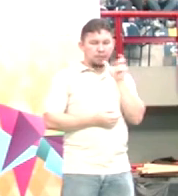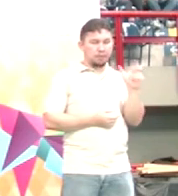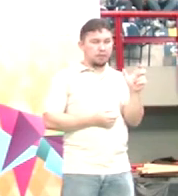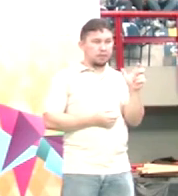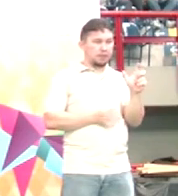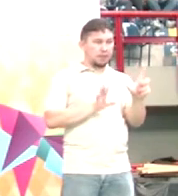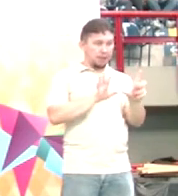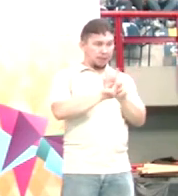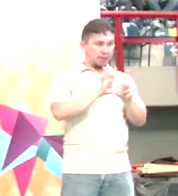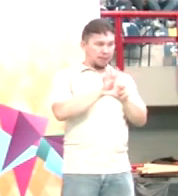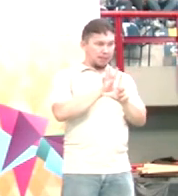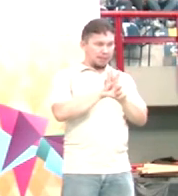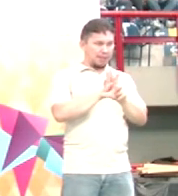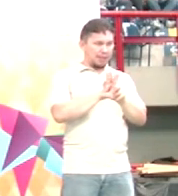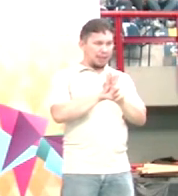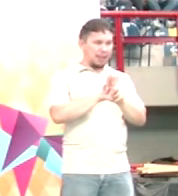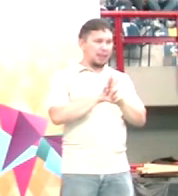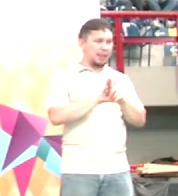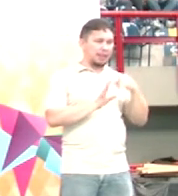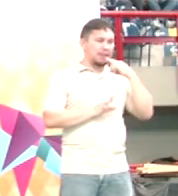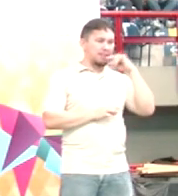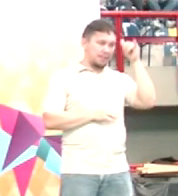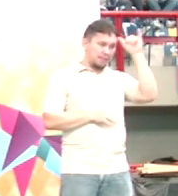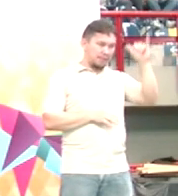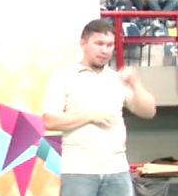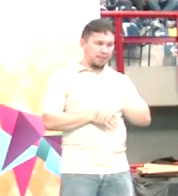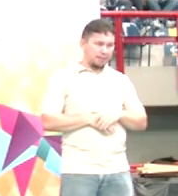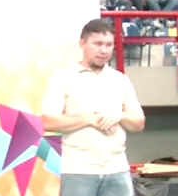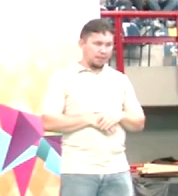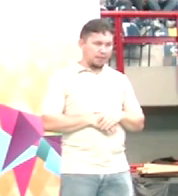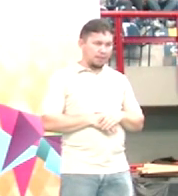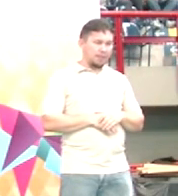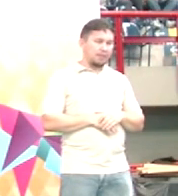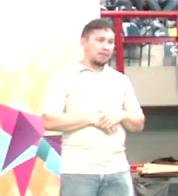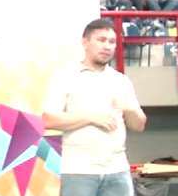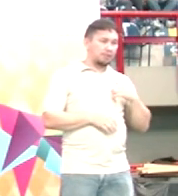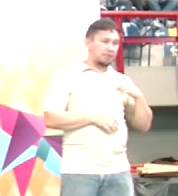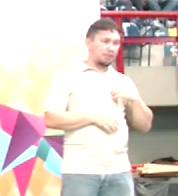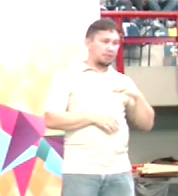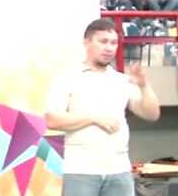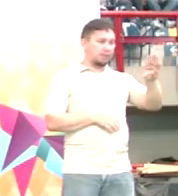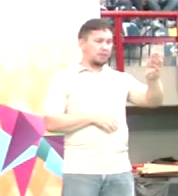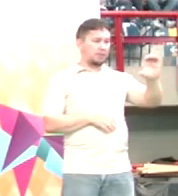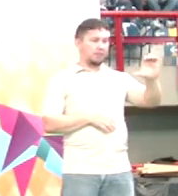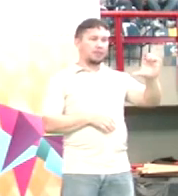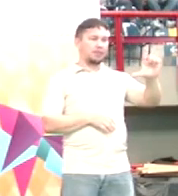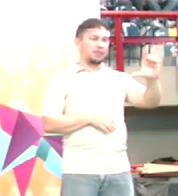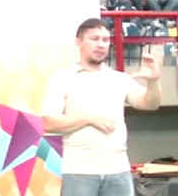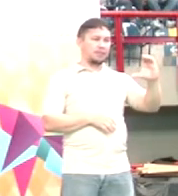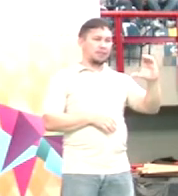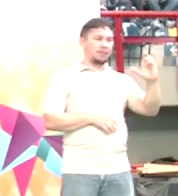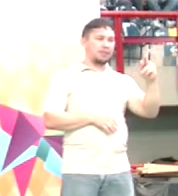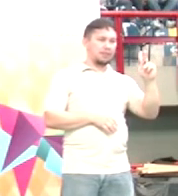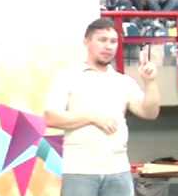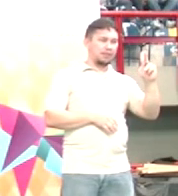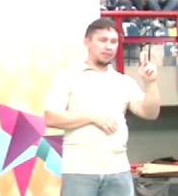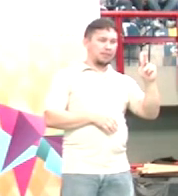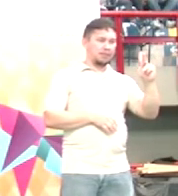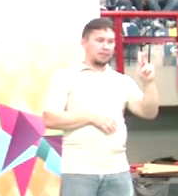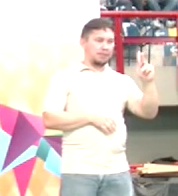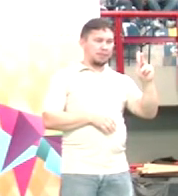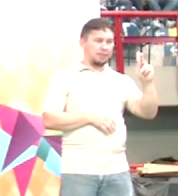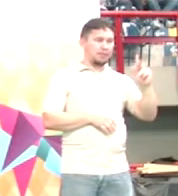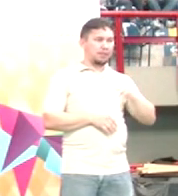palavra da lei seca, que eu dei até o exemplo, blitz. Se for singular, você termina no